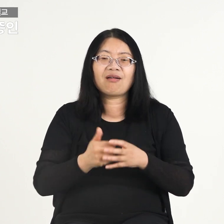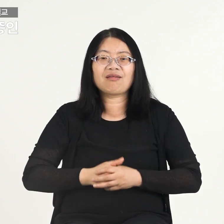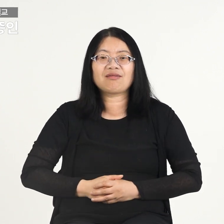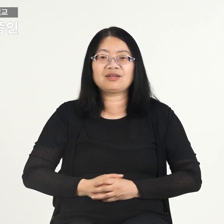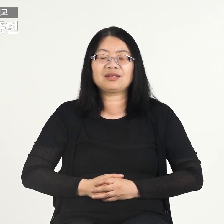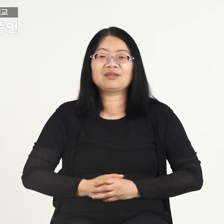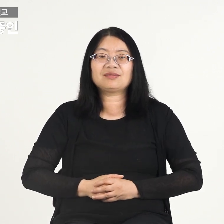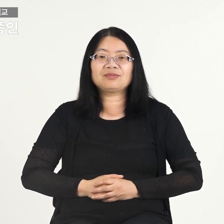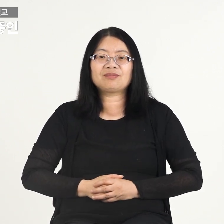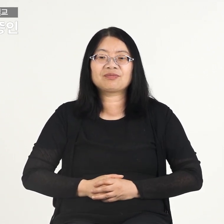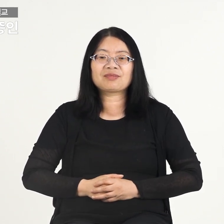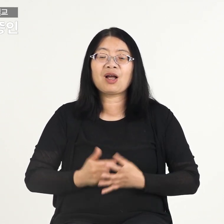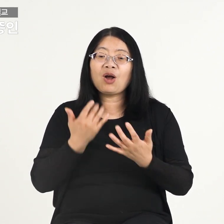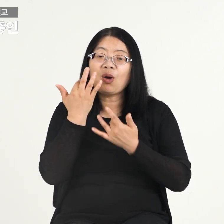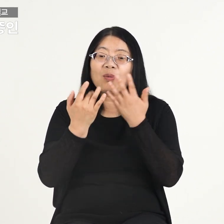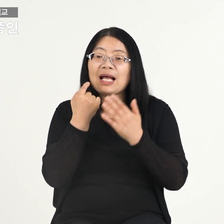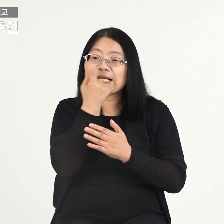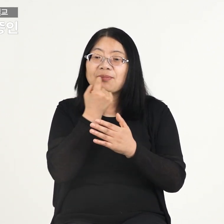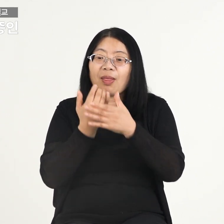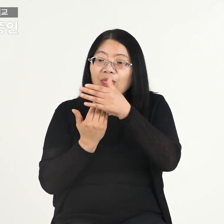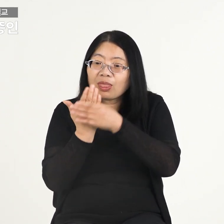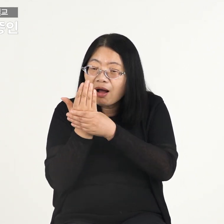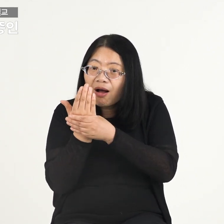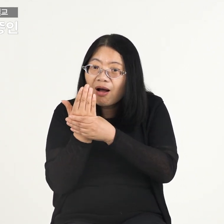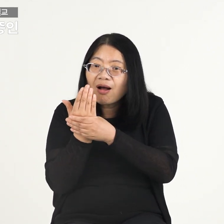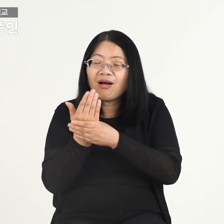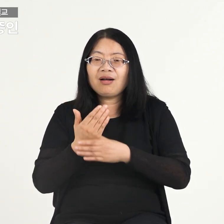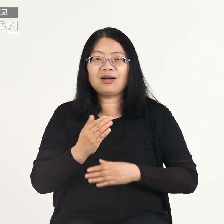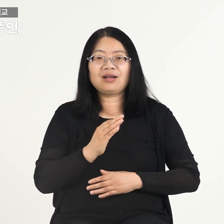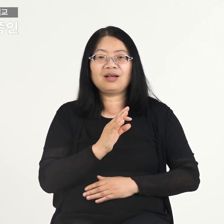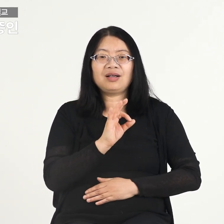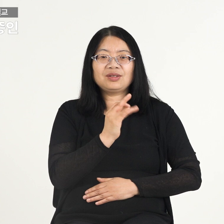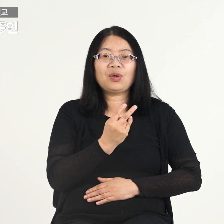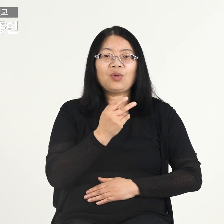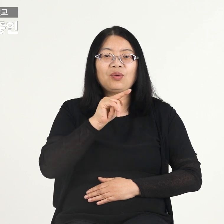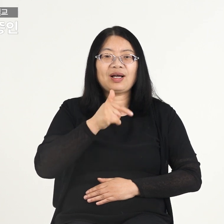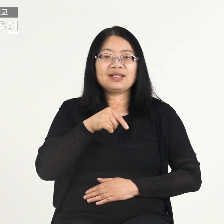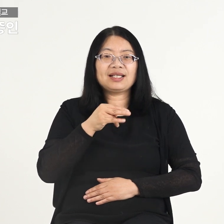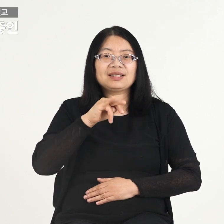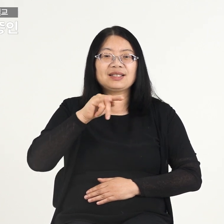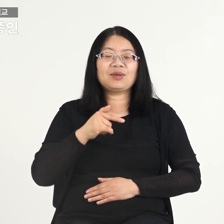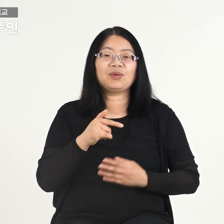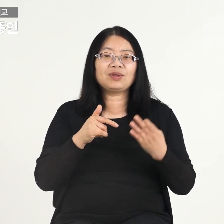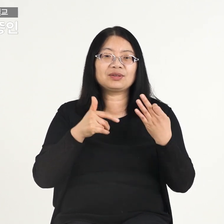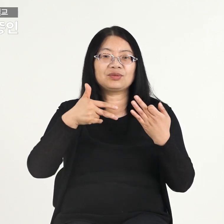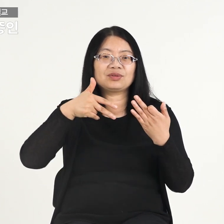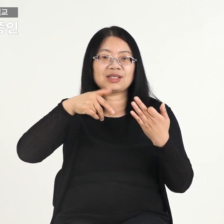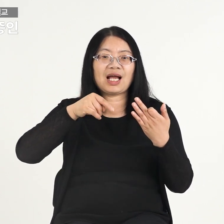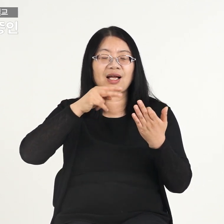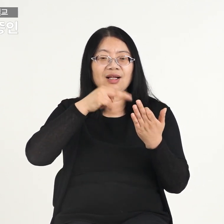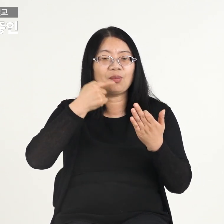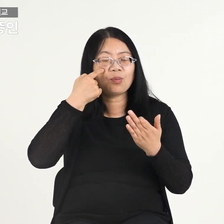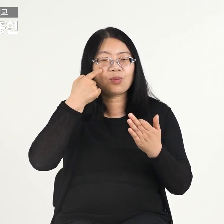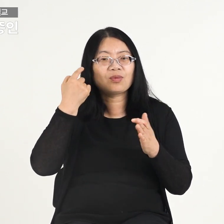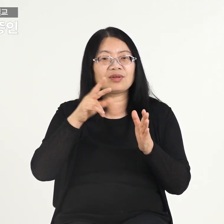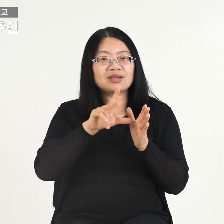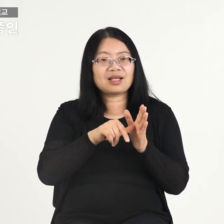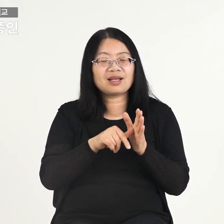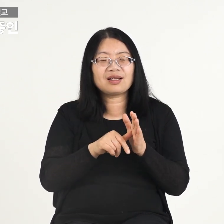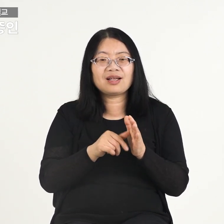자, 불이 입에서 나와요. 우리 요한계시록 19장 볼 때 백마를 탄